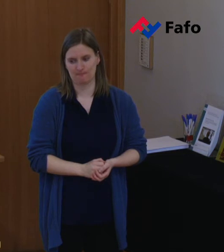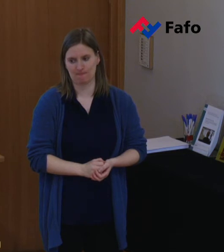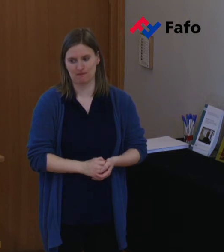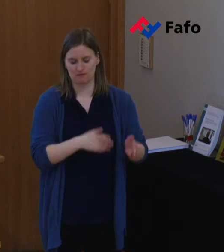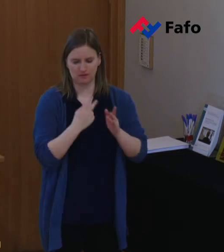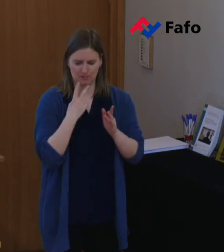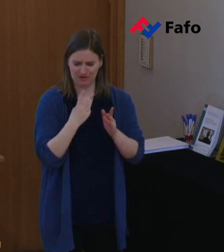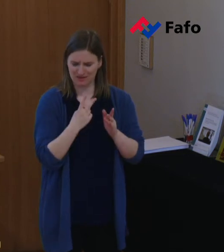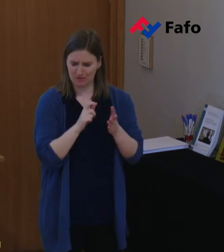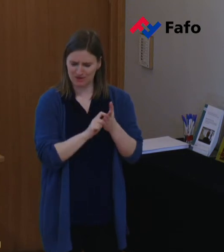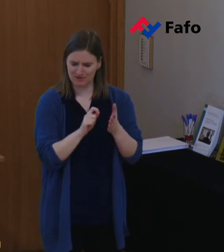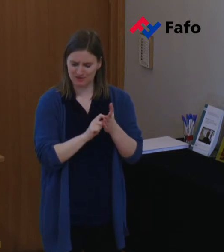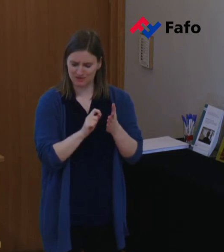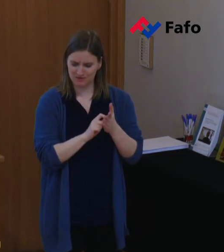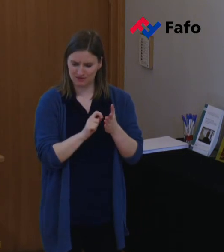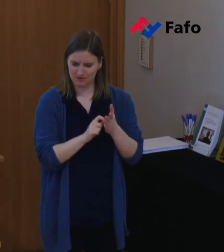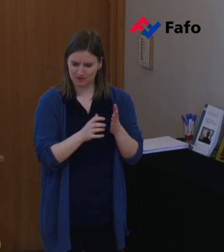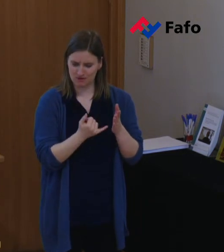Nå skal bare se om jeg ikke hadde skrevet opp...